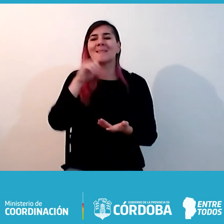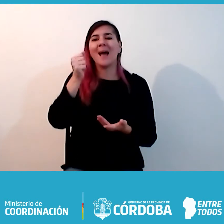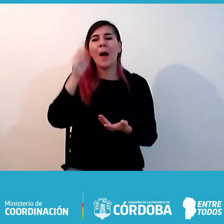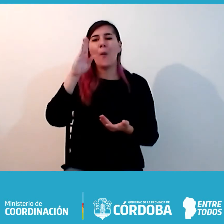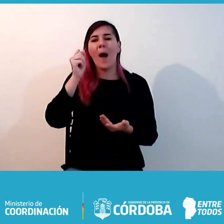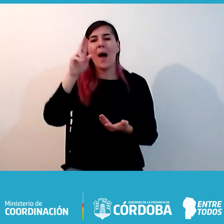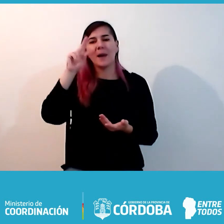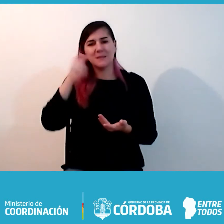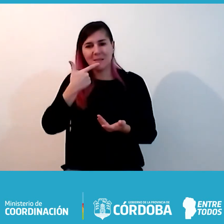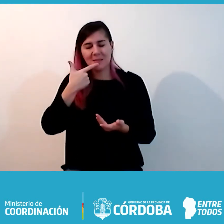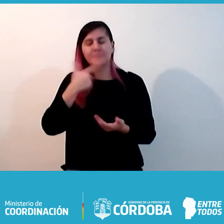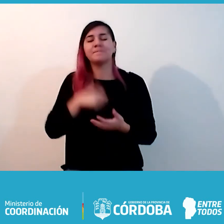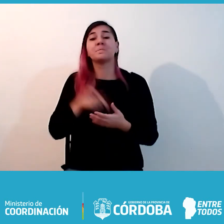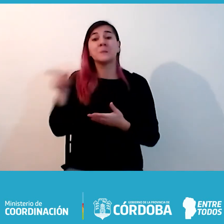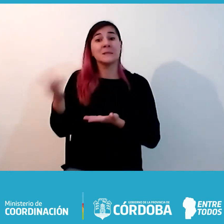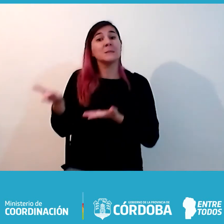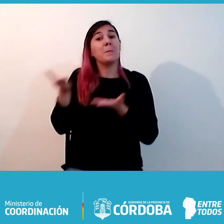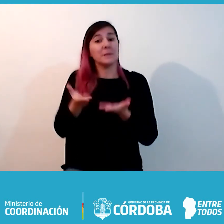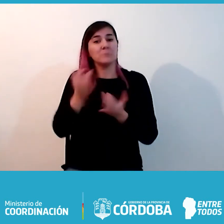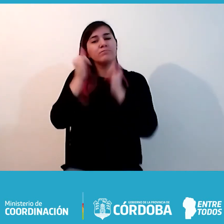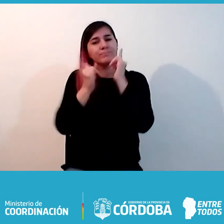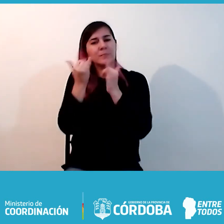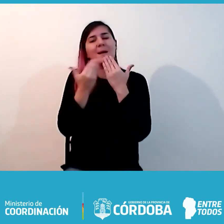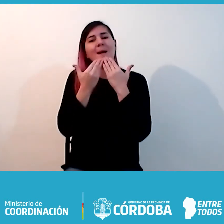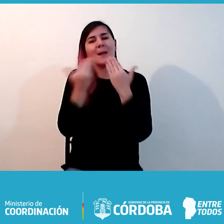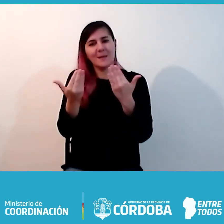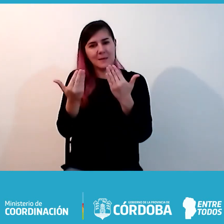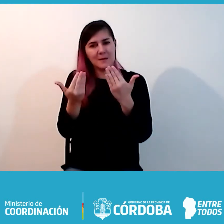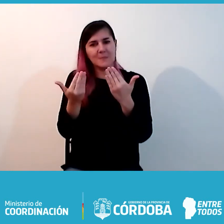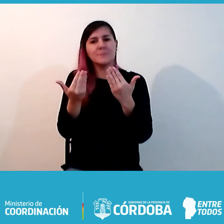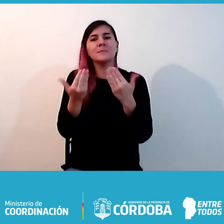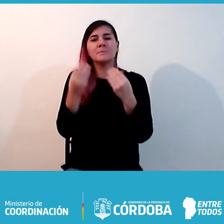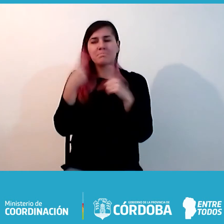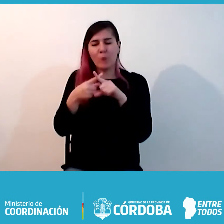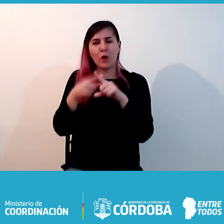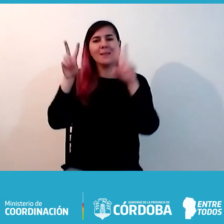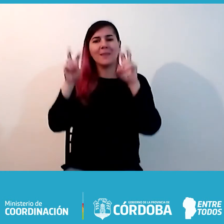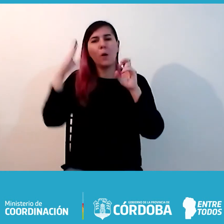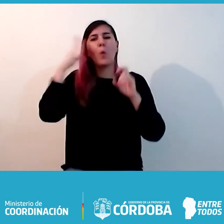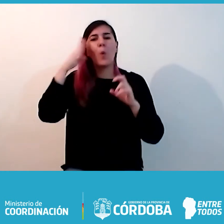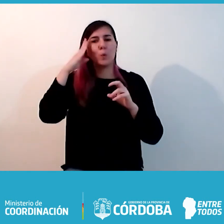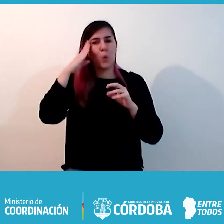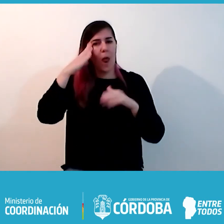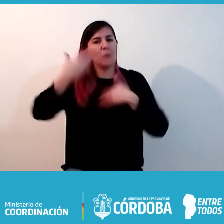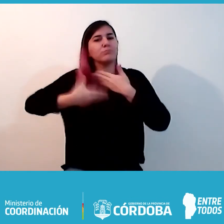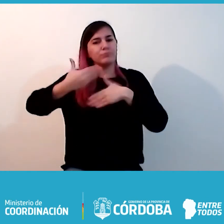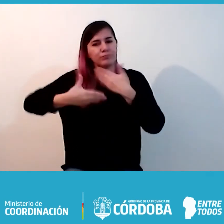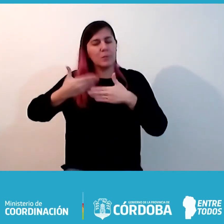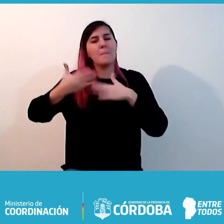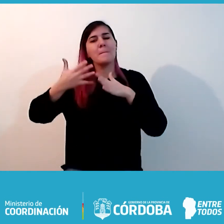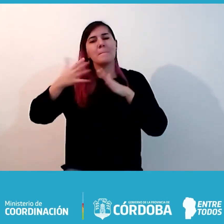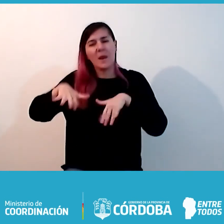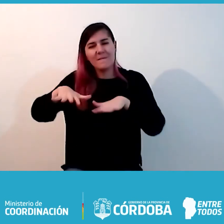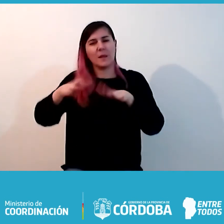Carolina del Rosario, quien se presenta y expresa su gratitud ante la gesta cultural que se lleva a cabo en todas las manifestaciones.